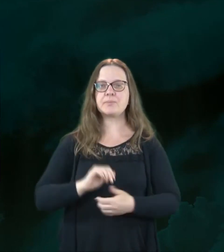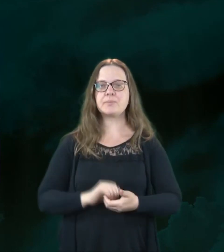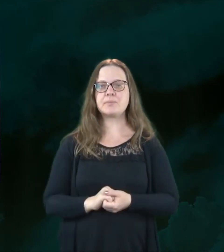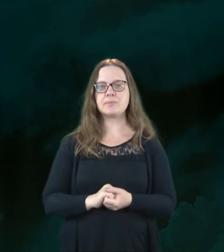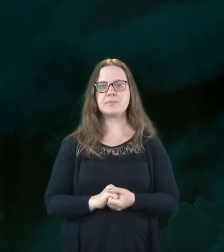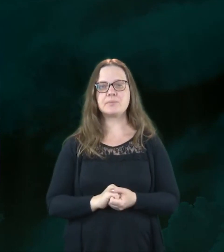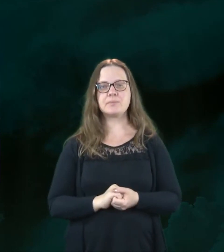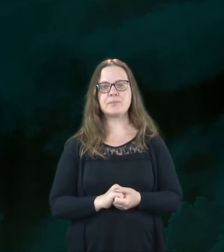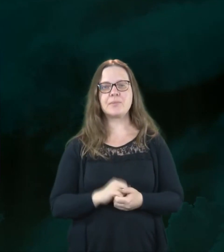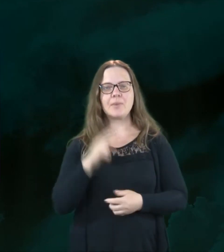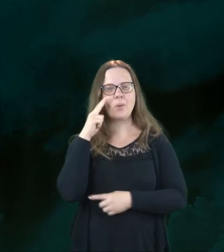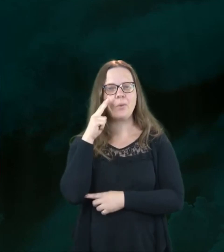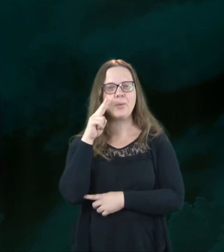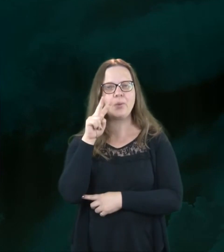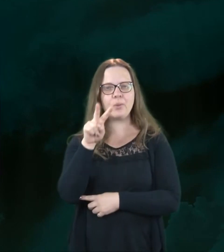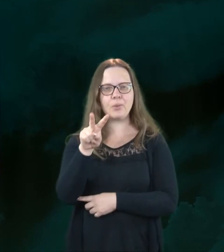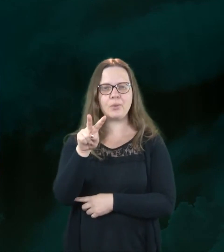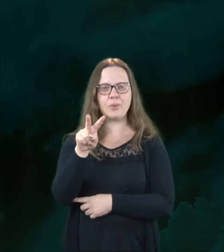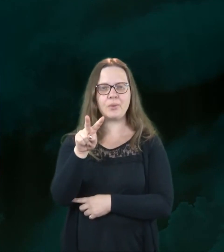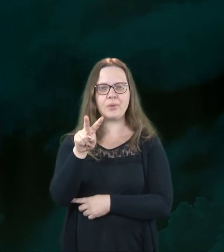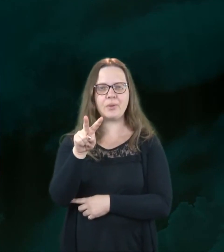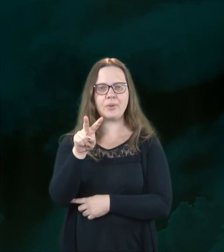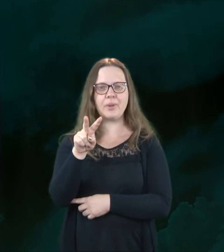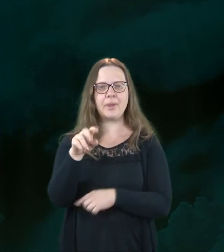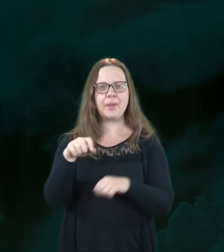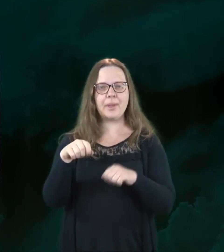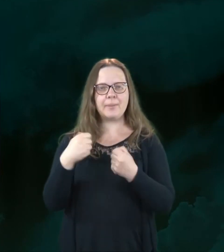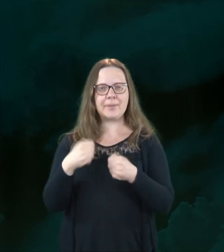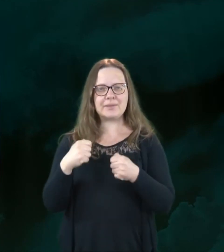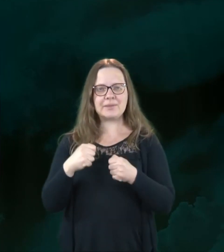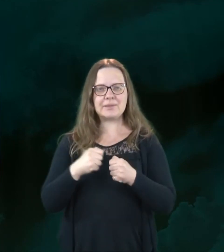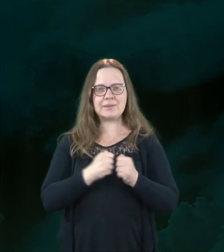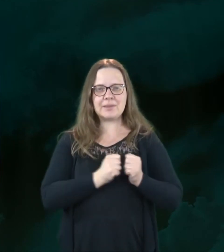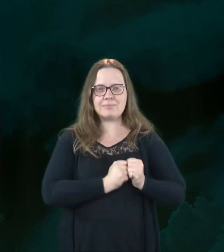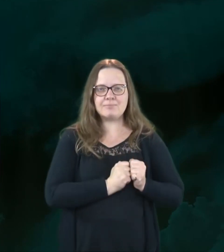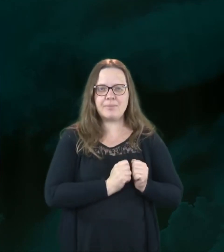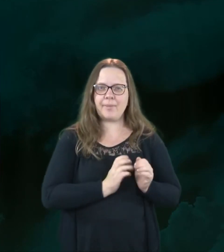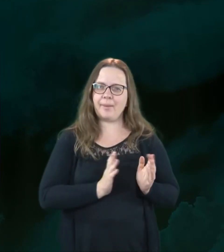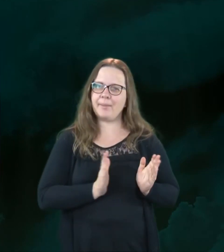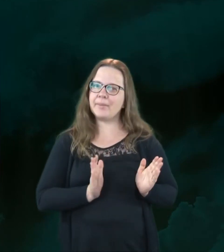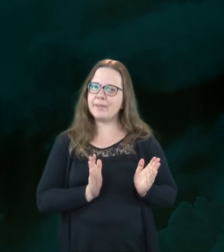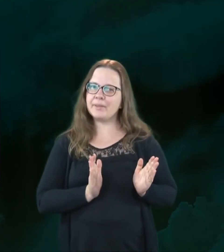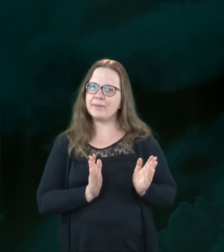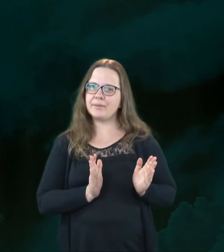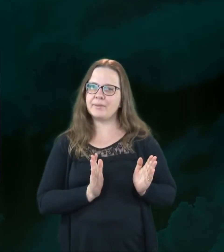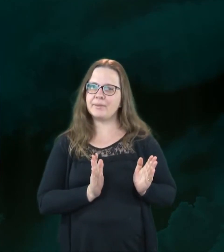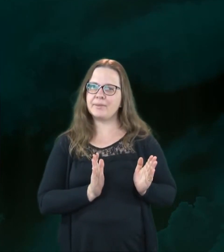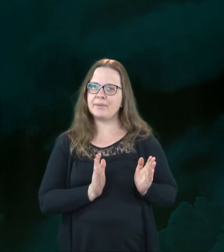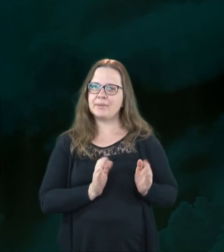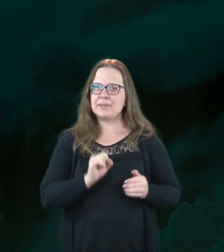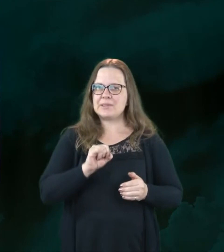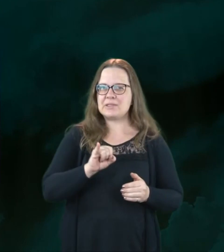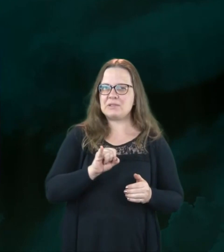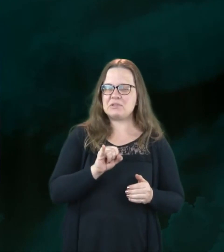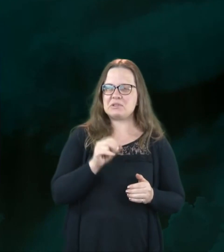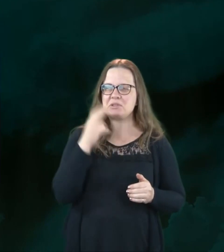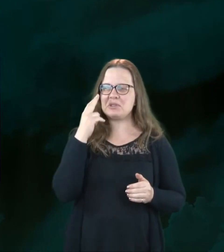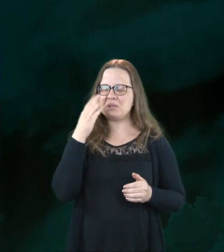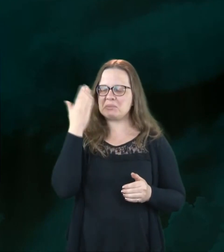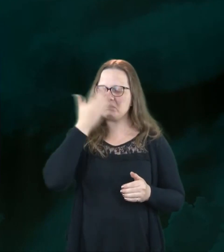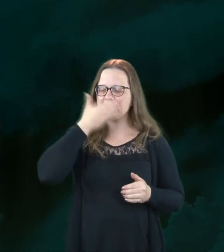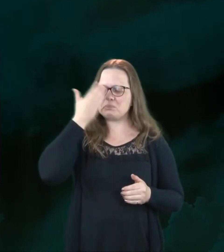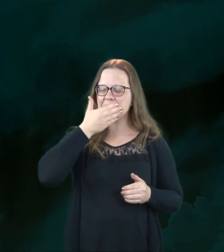Então, ouvido tem que abrir o portão. Se você não está nem ouvindo, alguém está pregando o evangelho para você, você não